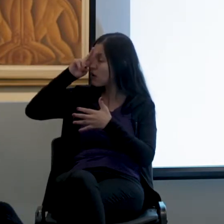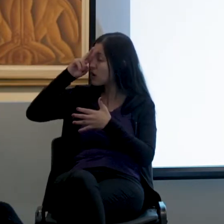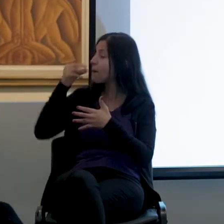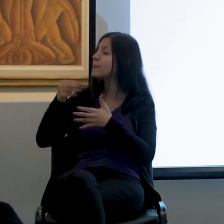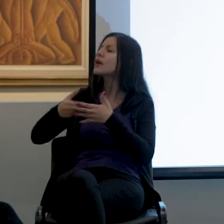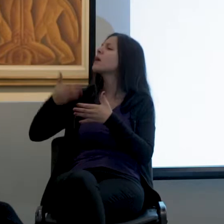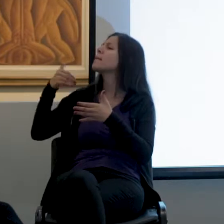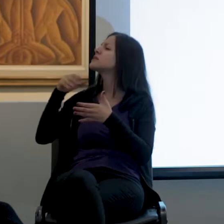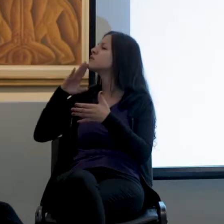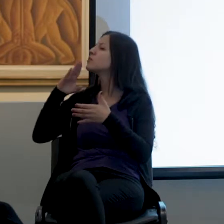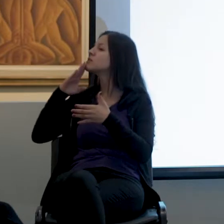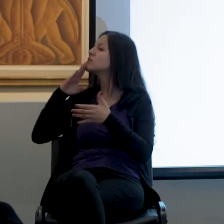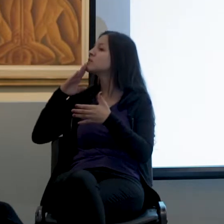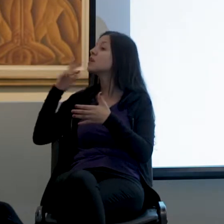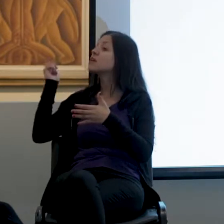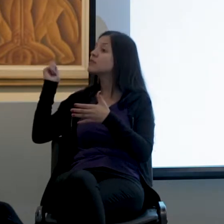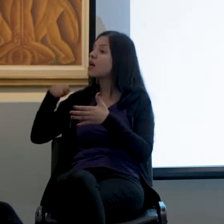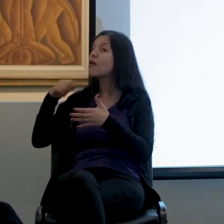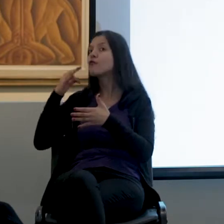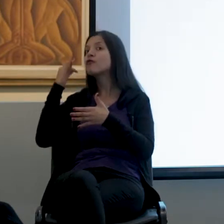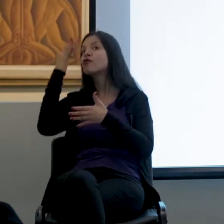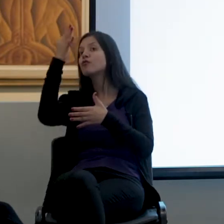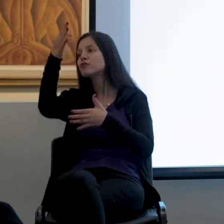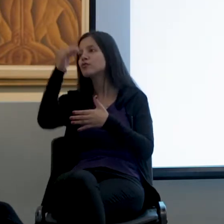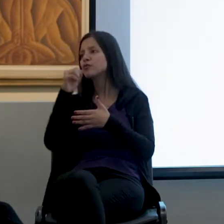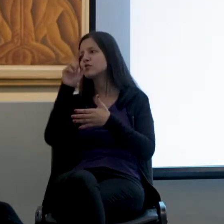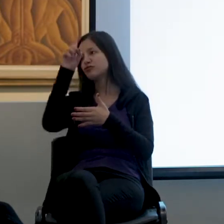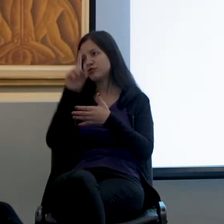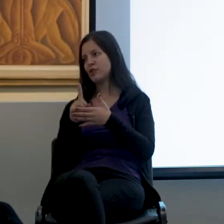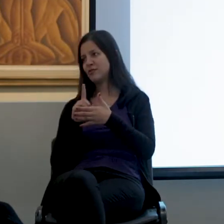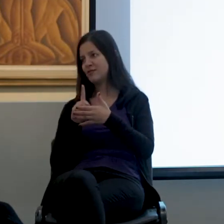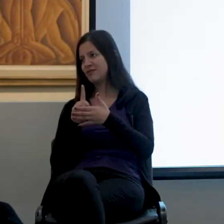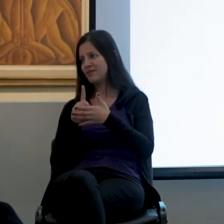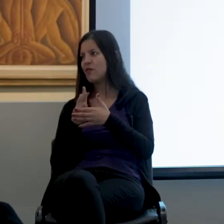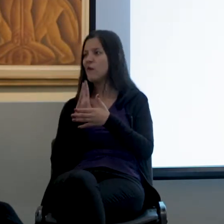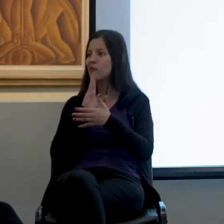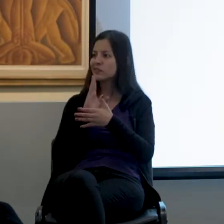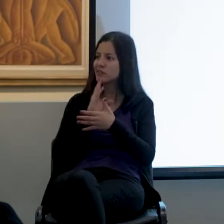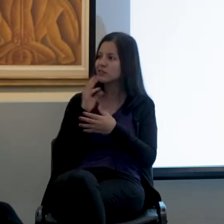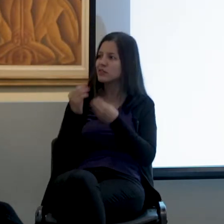também. Um direito de ser o que quiser ser, o que puder ser e tal.